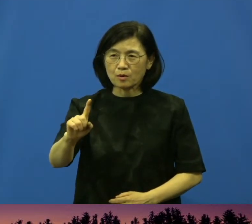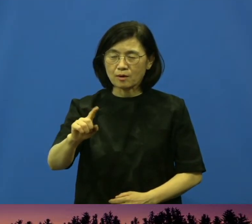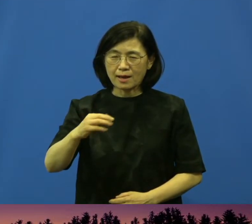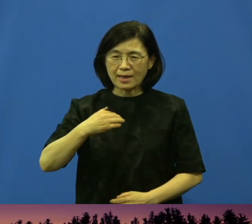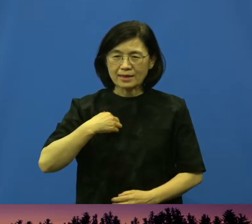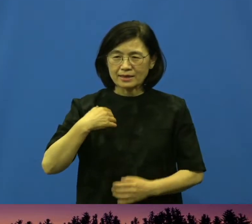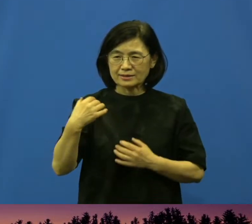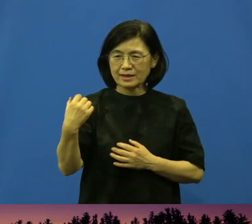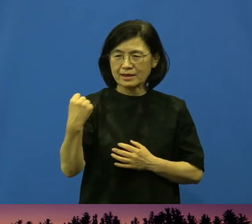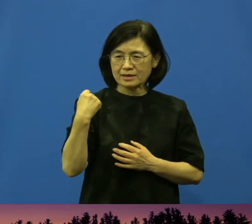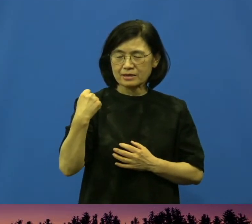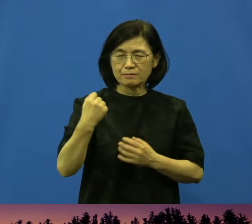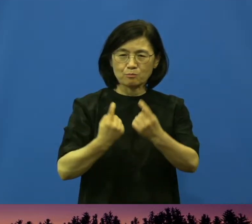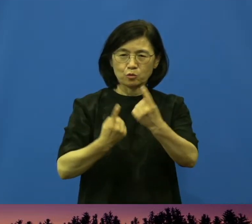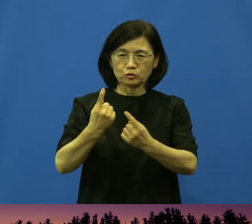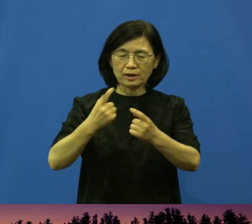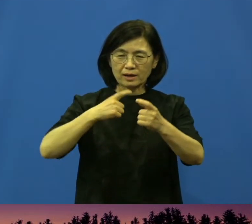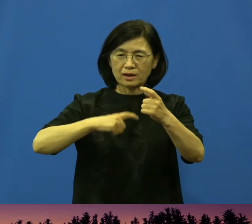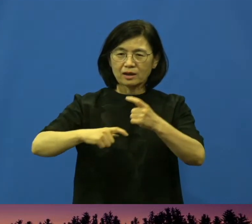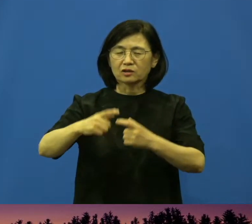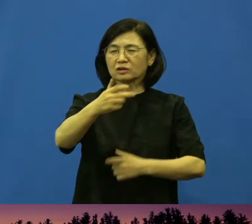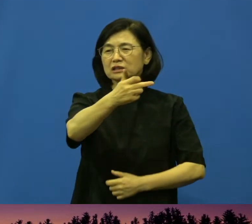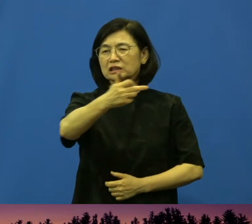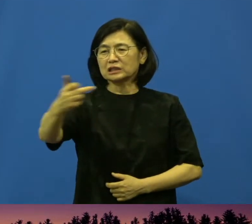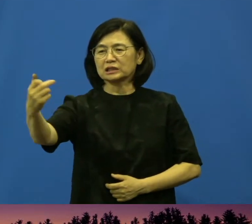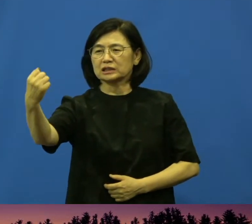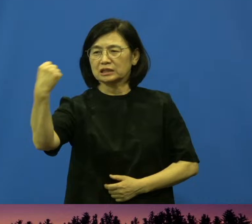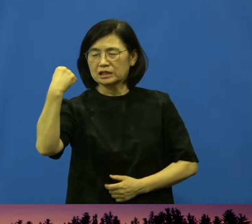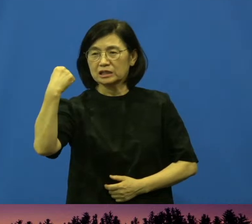큰 힘이 밀려올 때가 있다는 거예요.